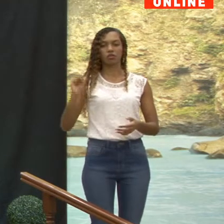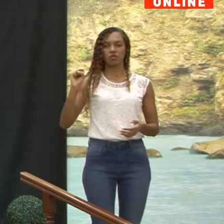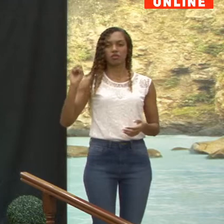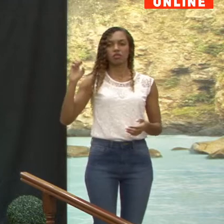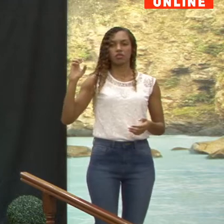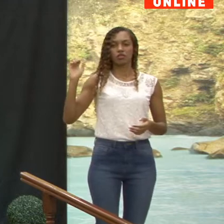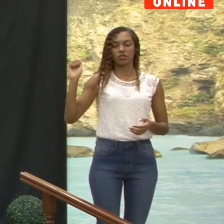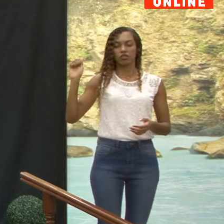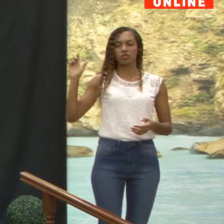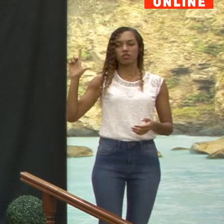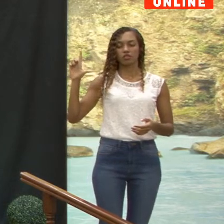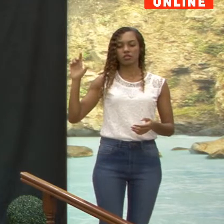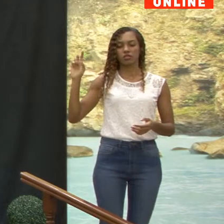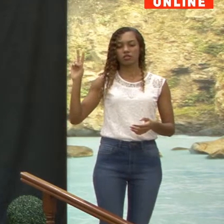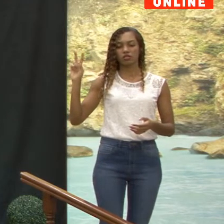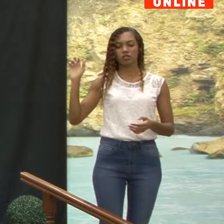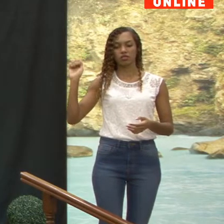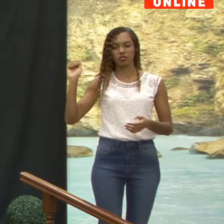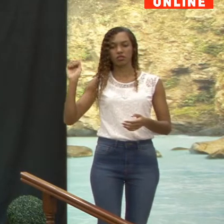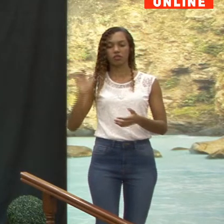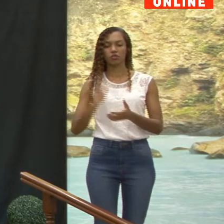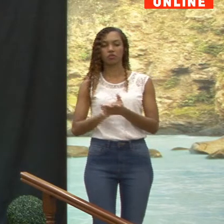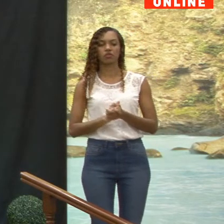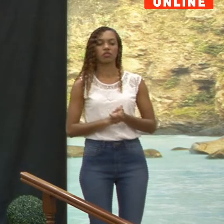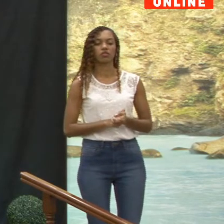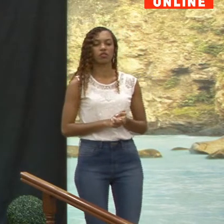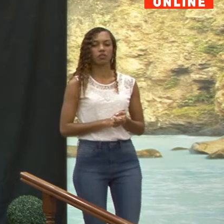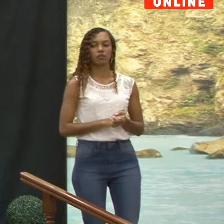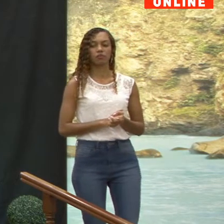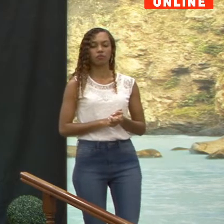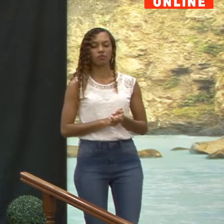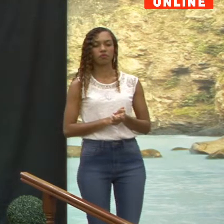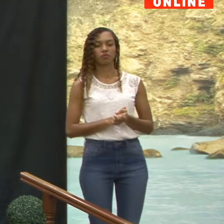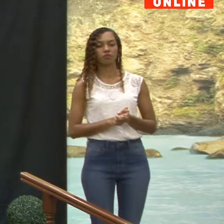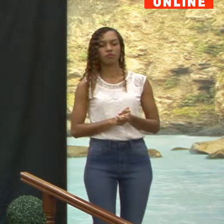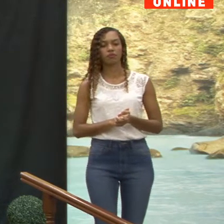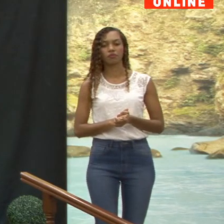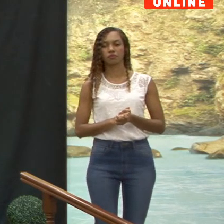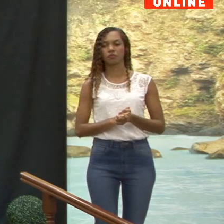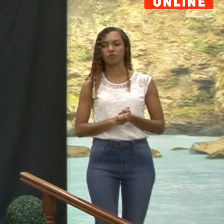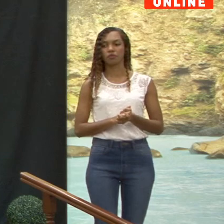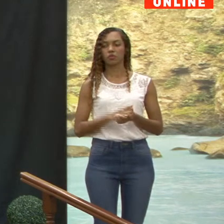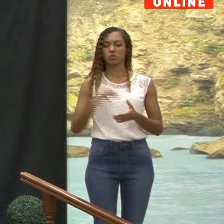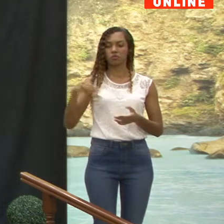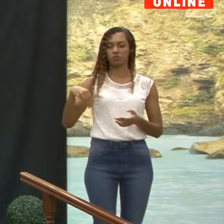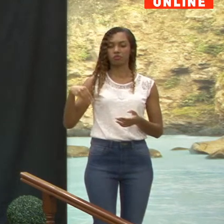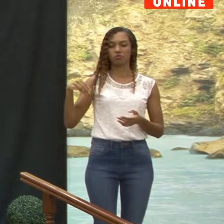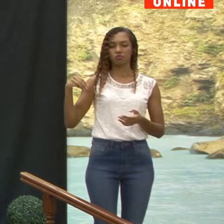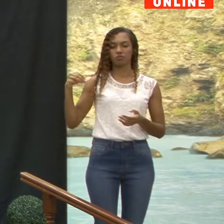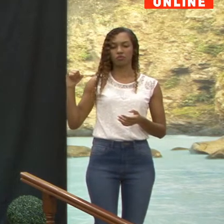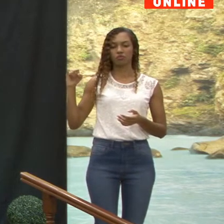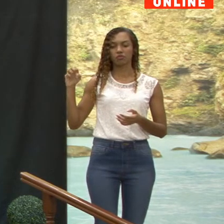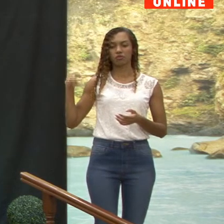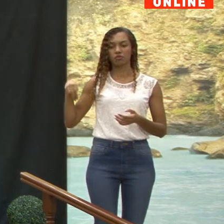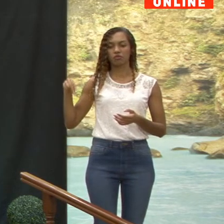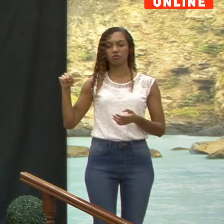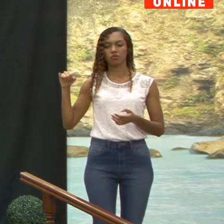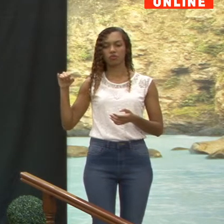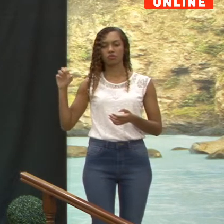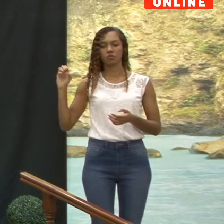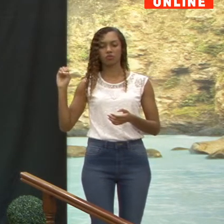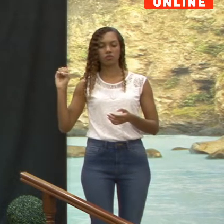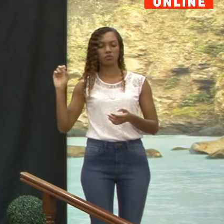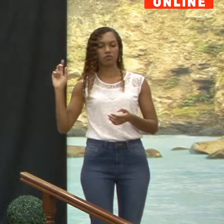mesa de bilhetinhos. E eu pedi ao ministério de louvor que cantasse enquanto